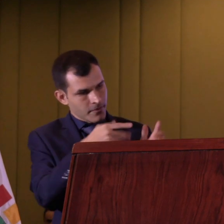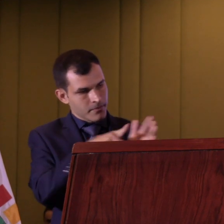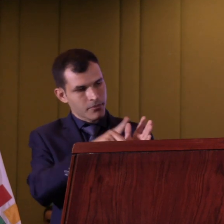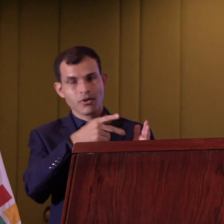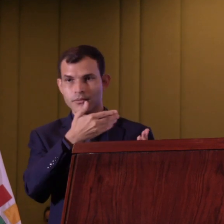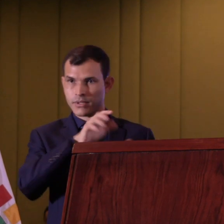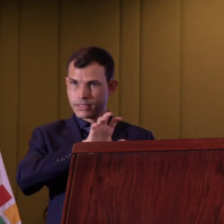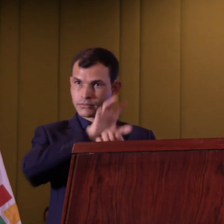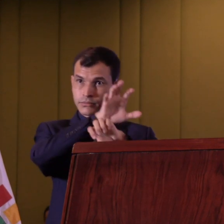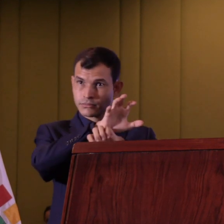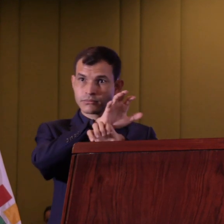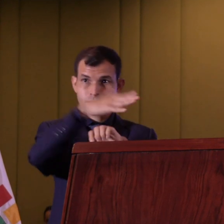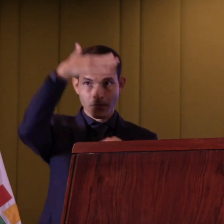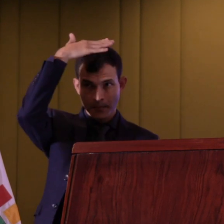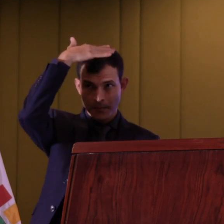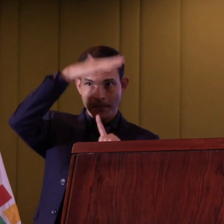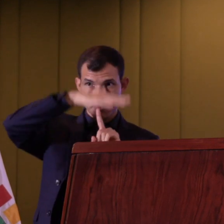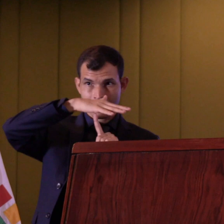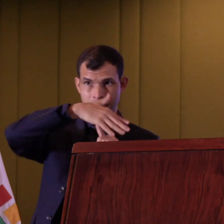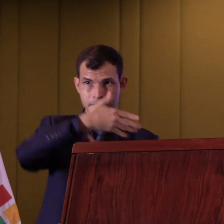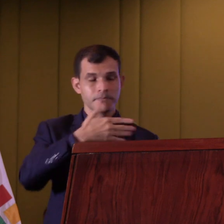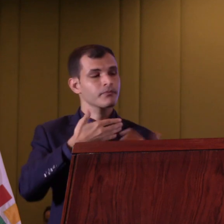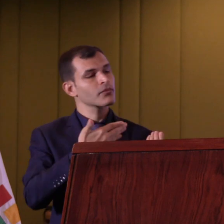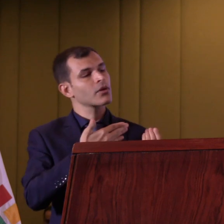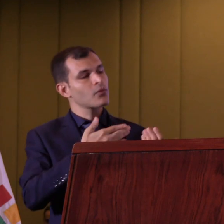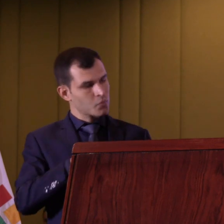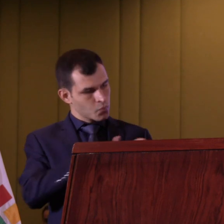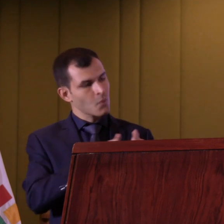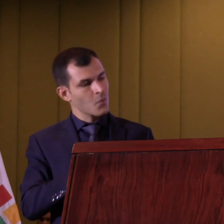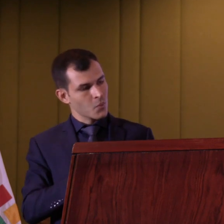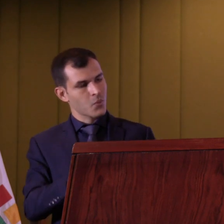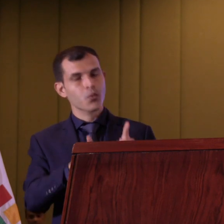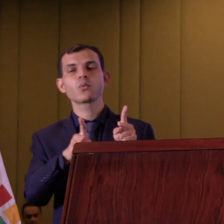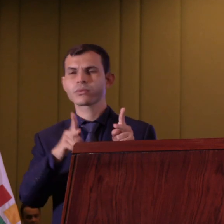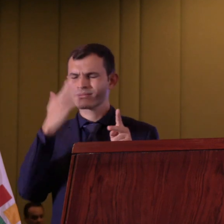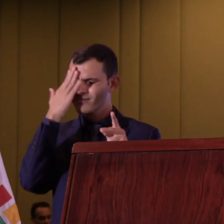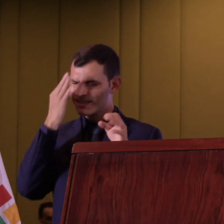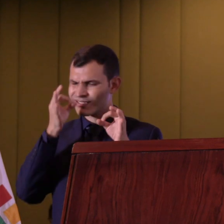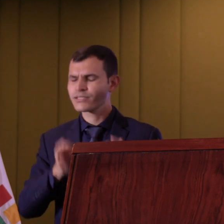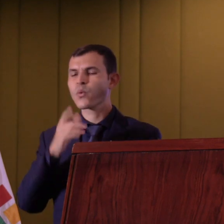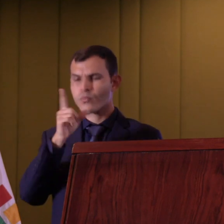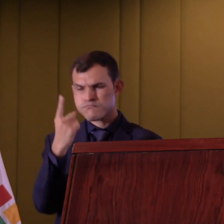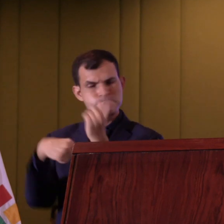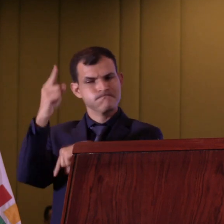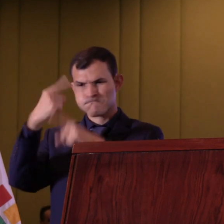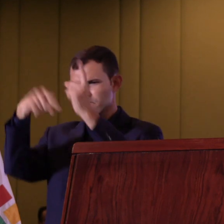ao nosso governador, ela continua e tenho certeza que terá muito mais sucesso.